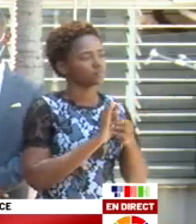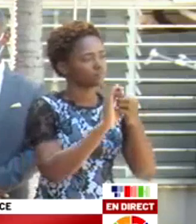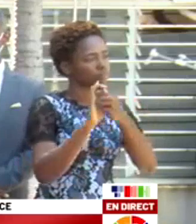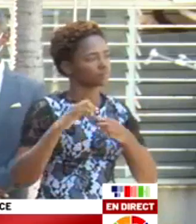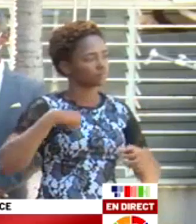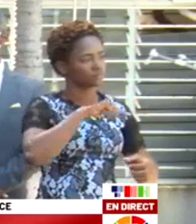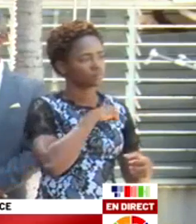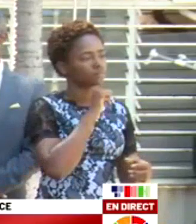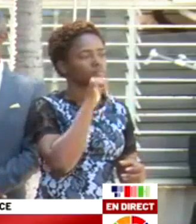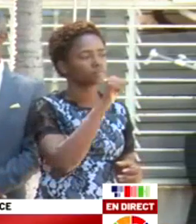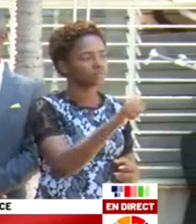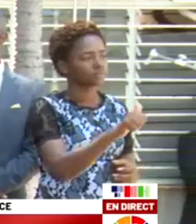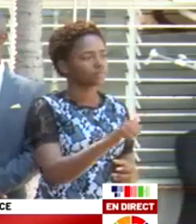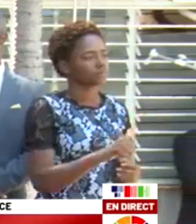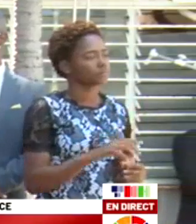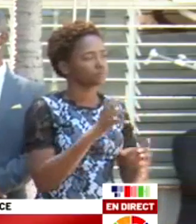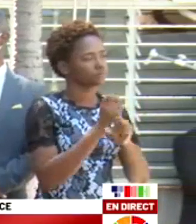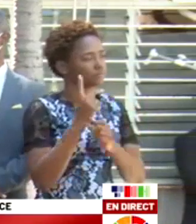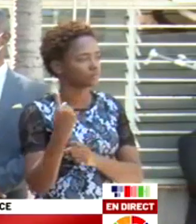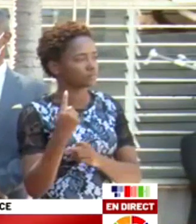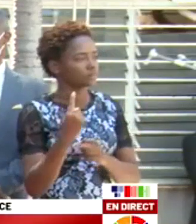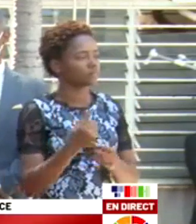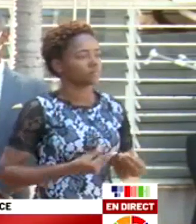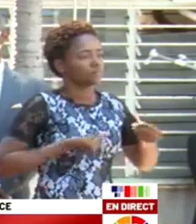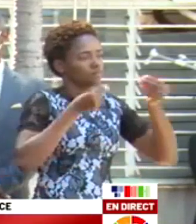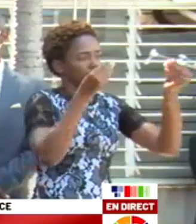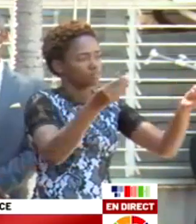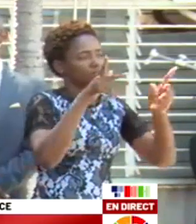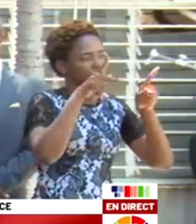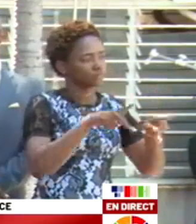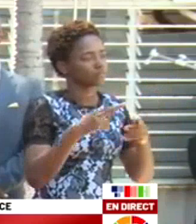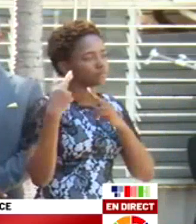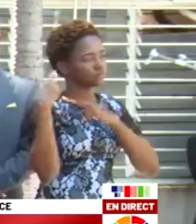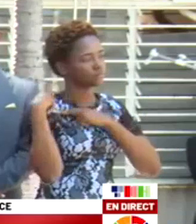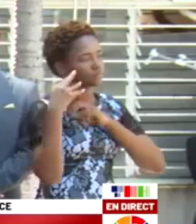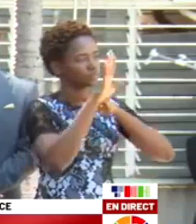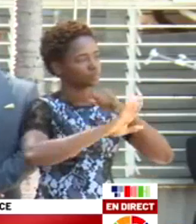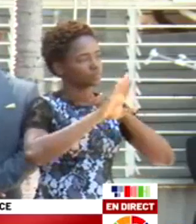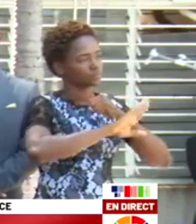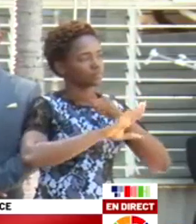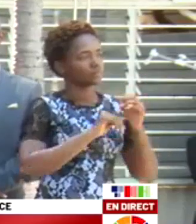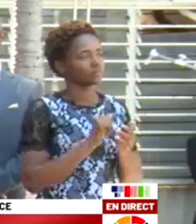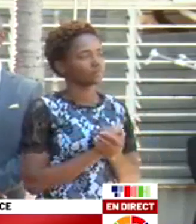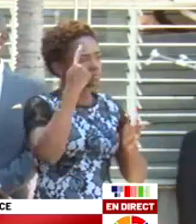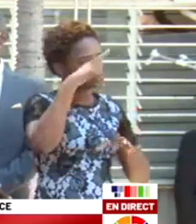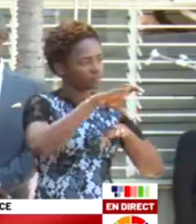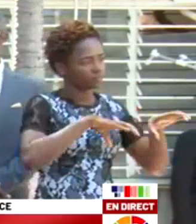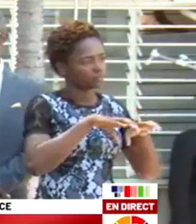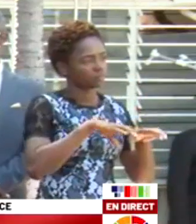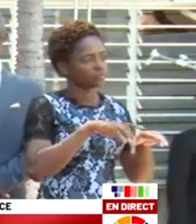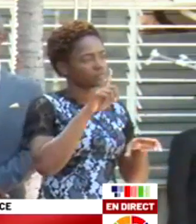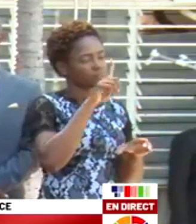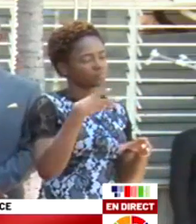nous, pas ménager les. Bye, moun qui responsable sécurité, les parties qui font